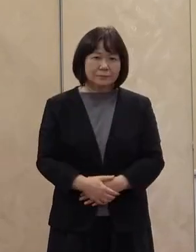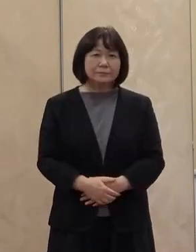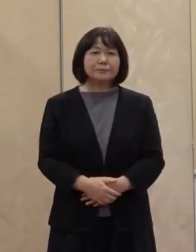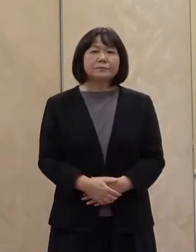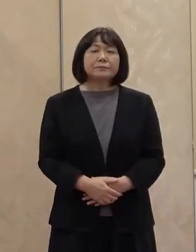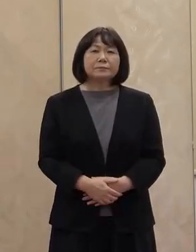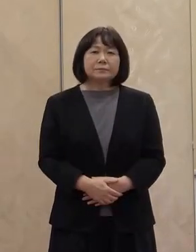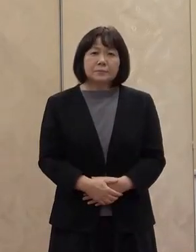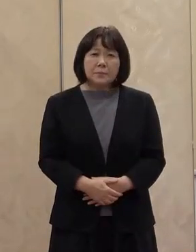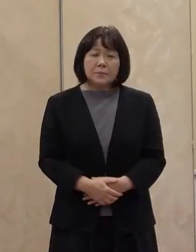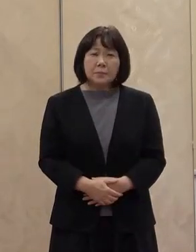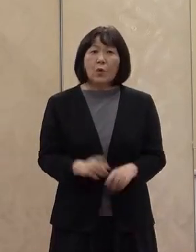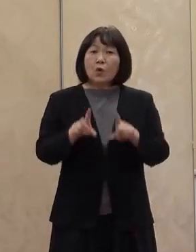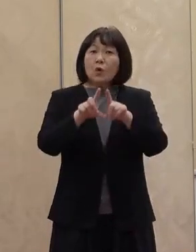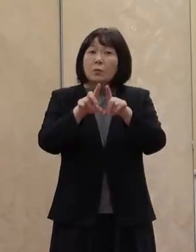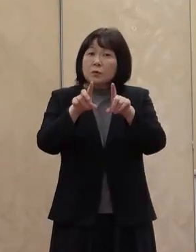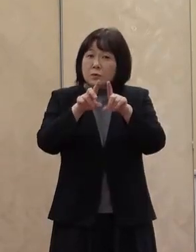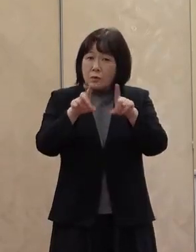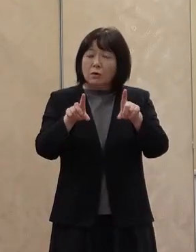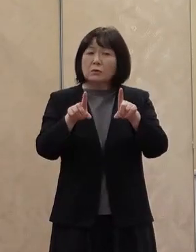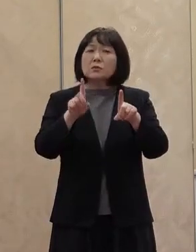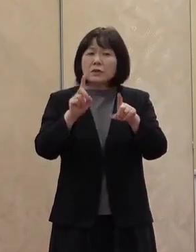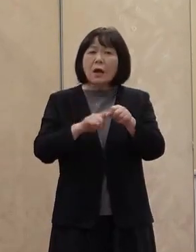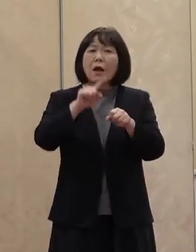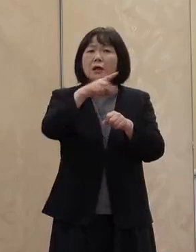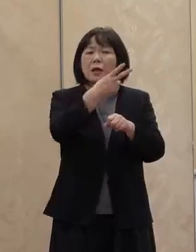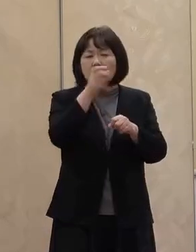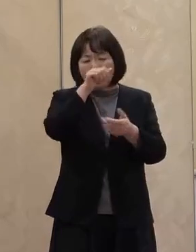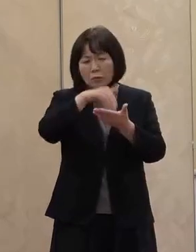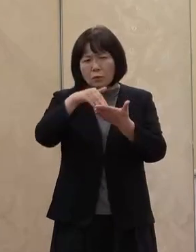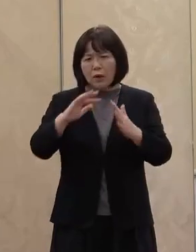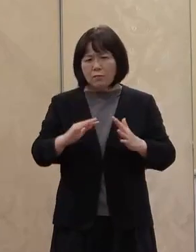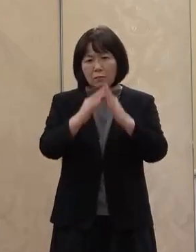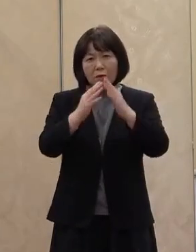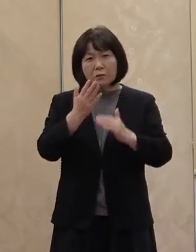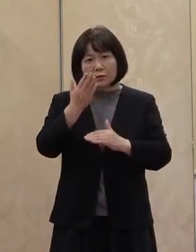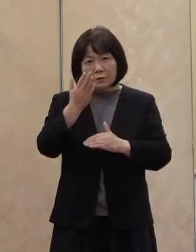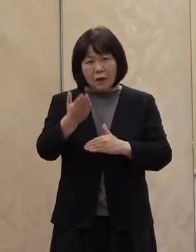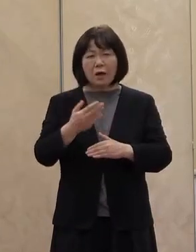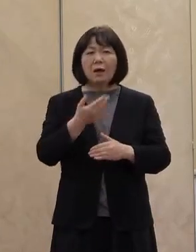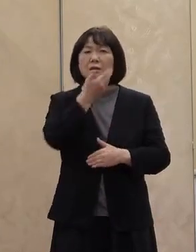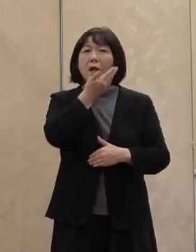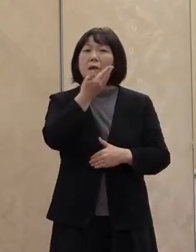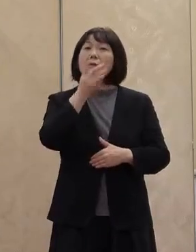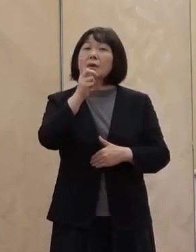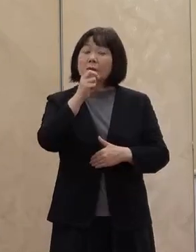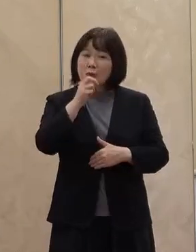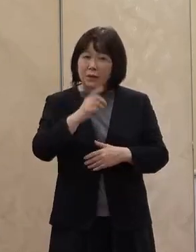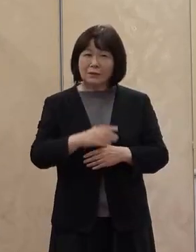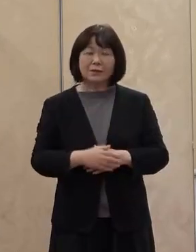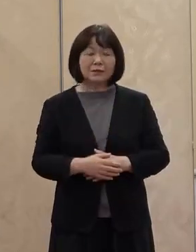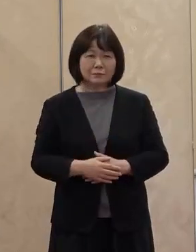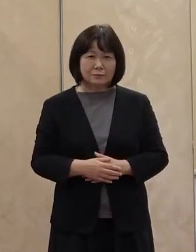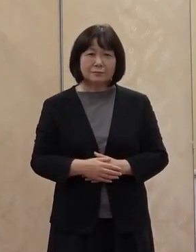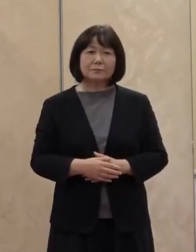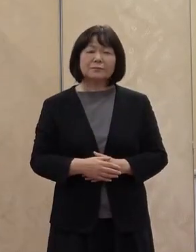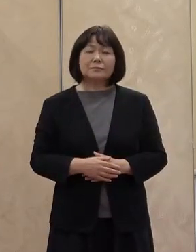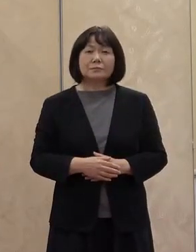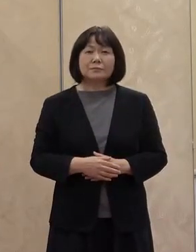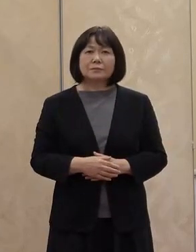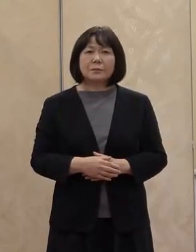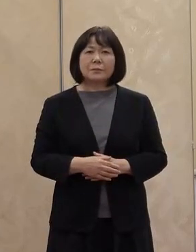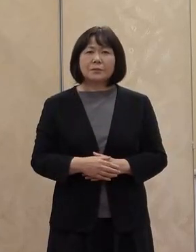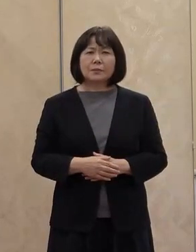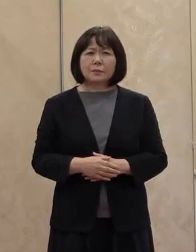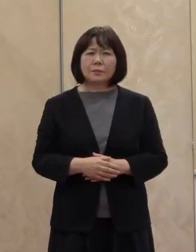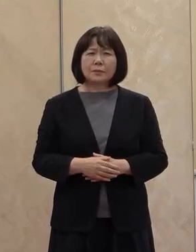います。で、もちろんこれはじゃあ、それでどうやって来年度予算編成するかということなんですけども、大事なところとして、まず、こ